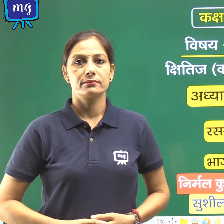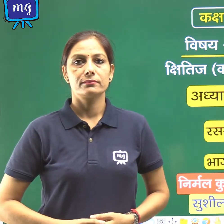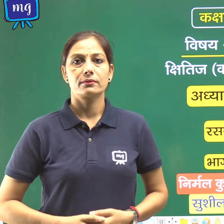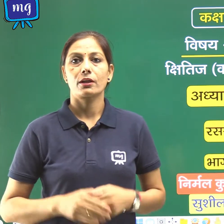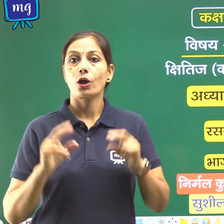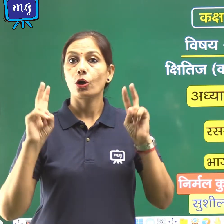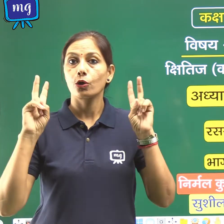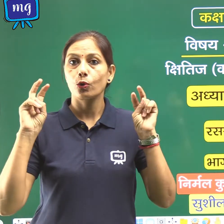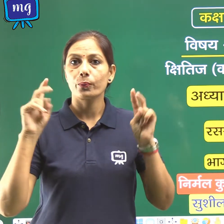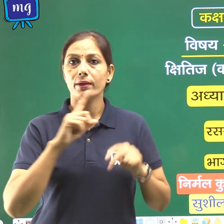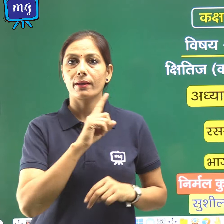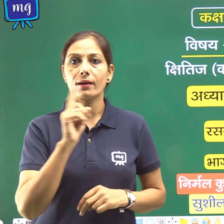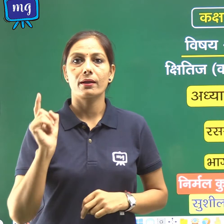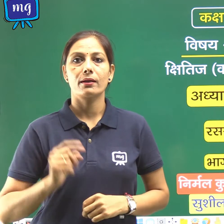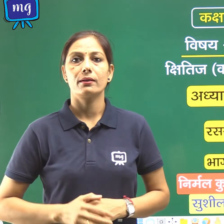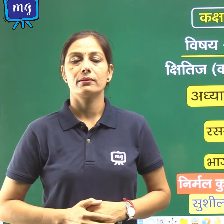अध्याय 11 का